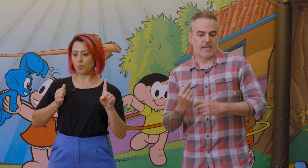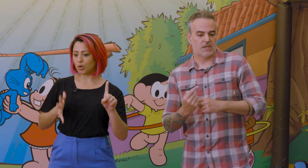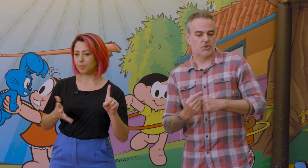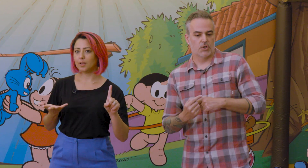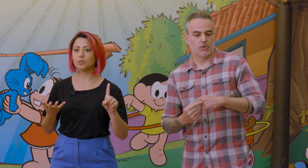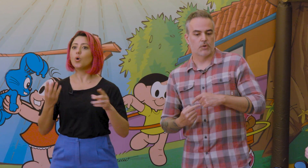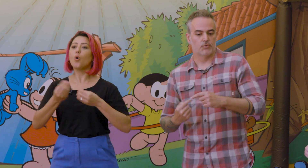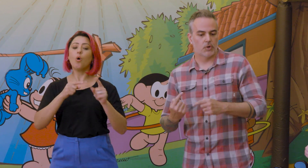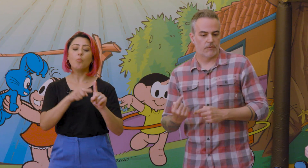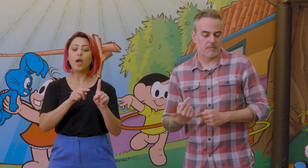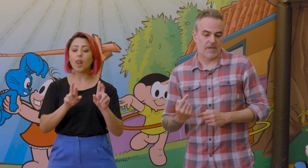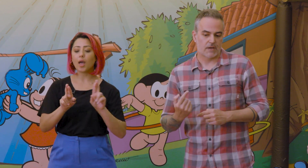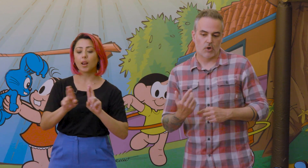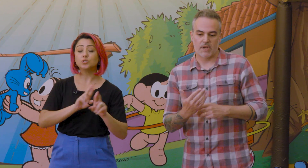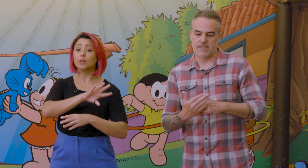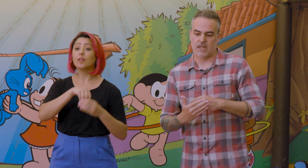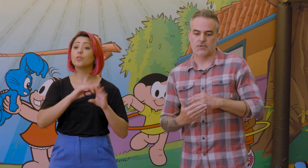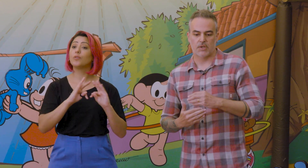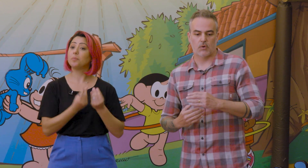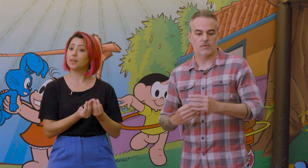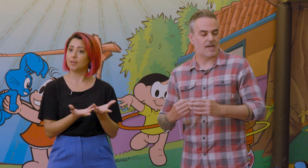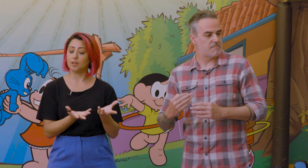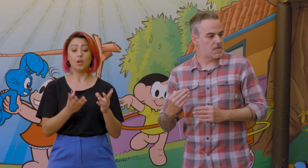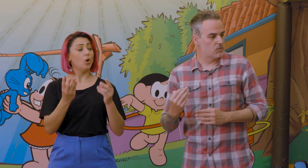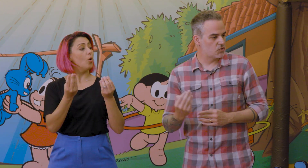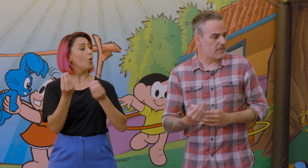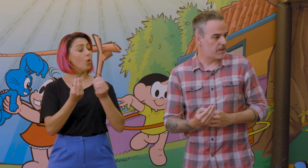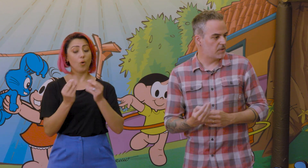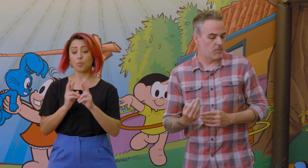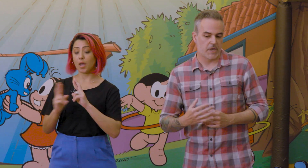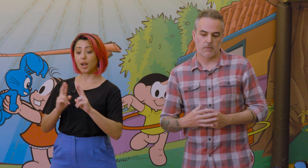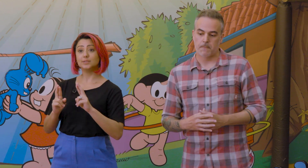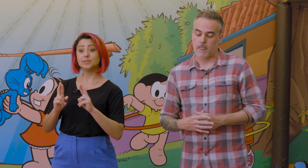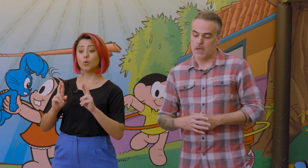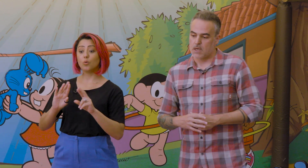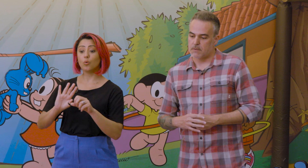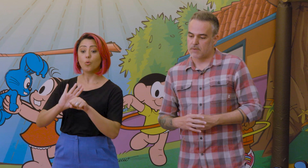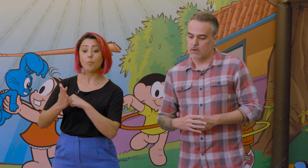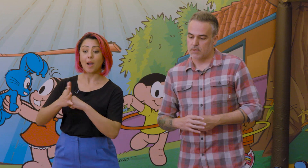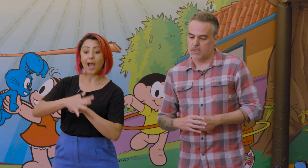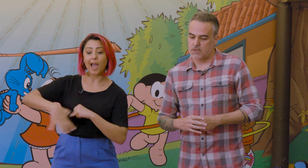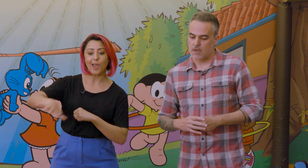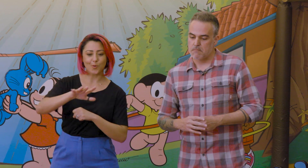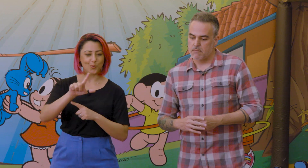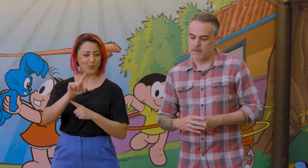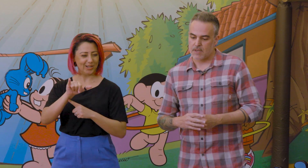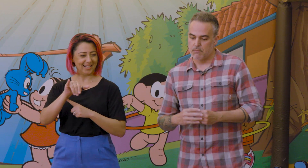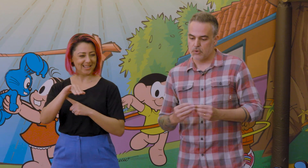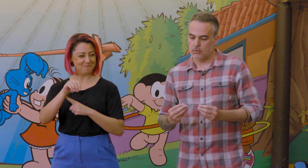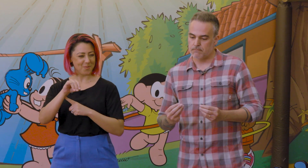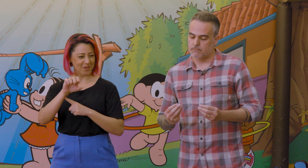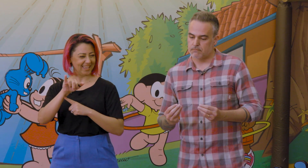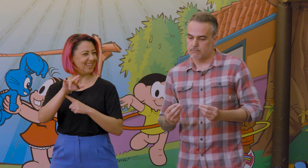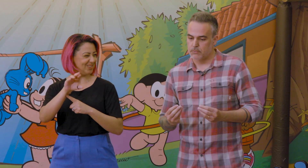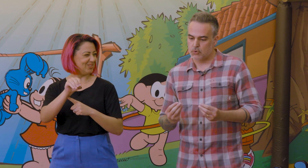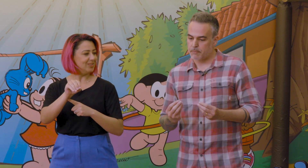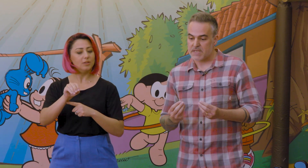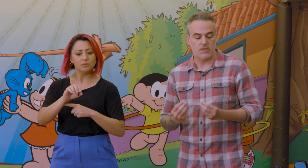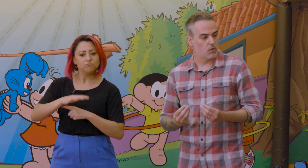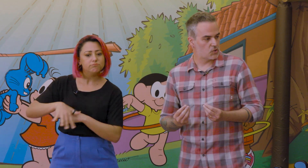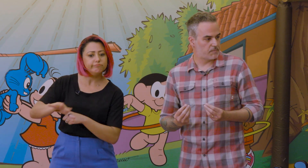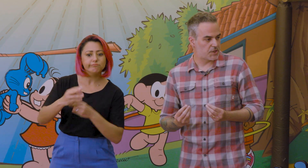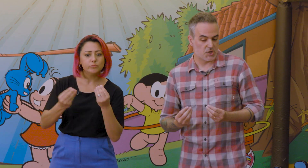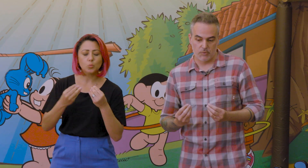como ela se relaciona no núcleo familiar, como ela se relaciona com os amigos do bairro do Limoeiro. Então, isso é muito,